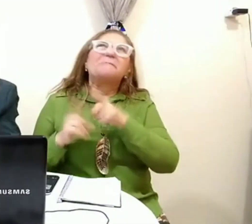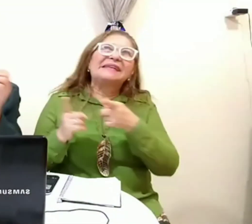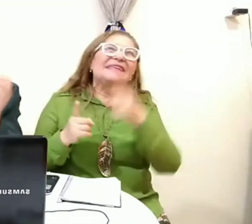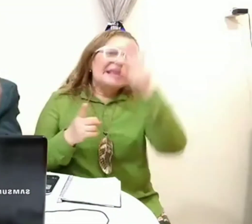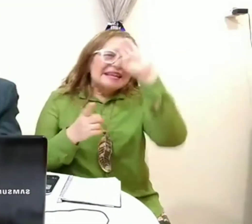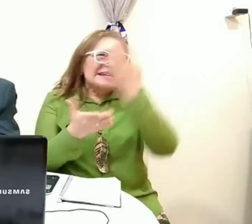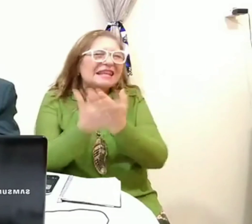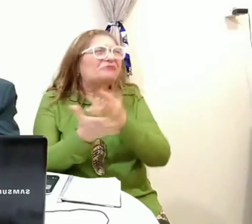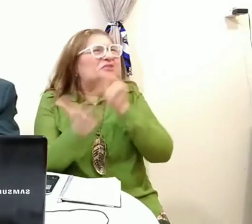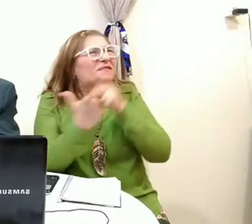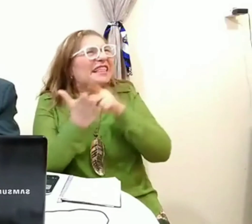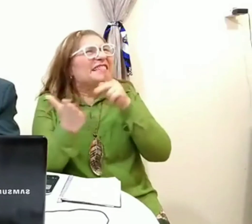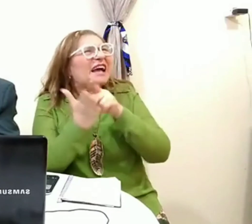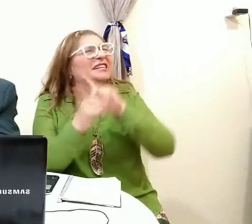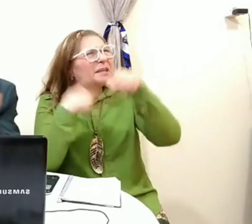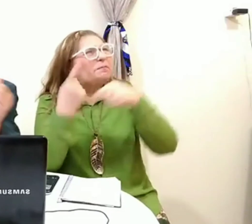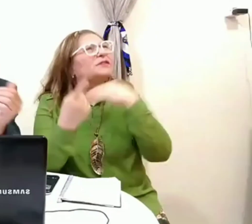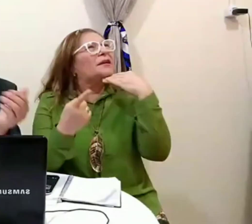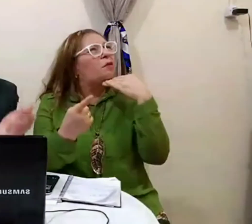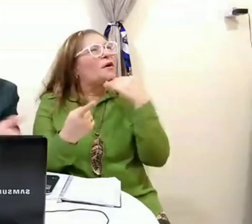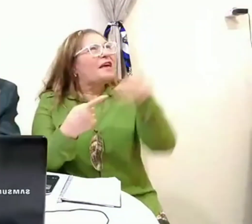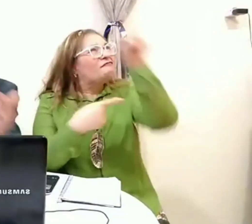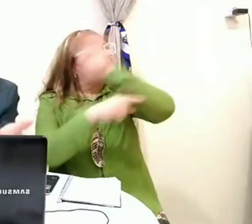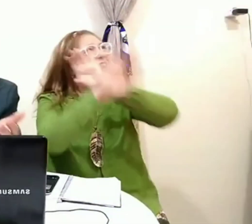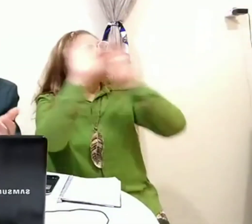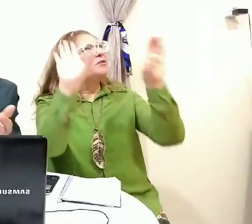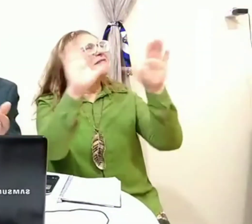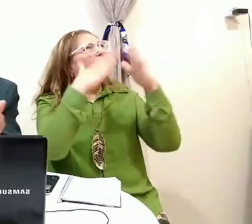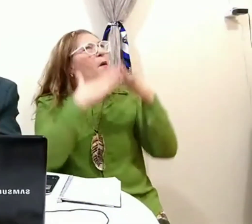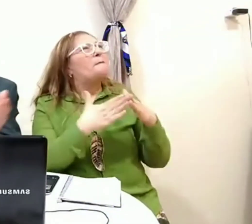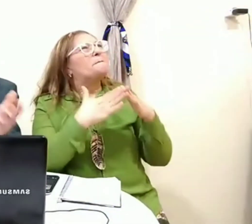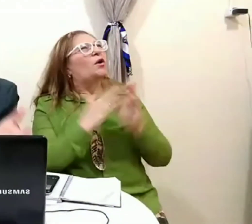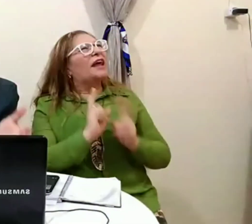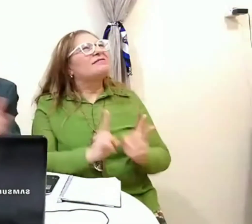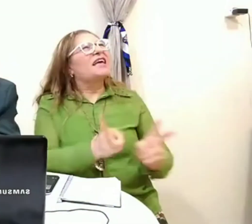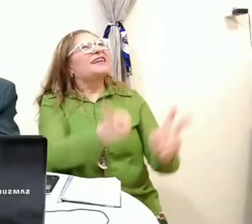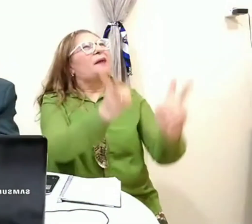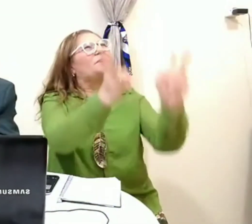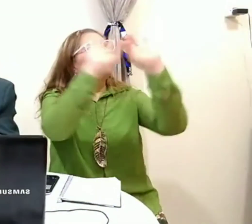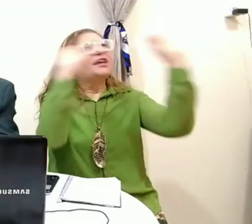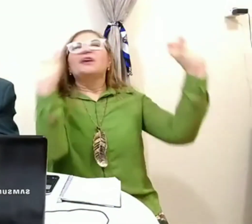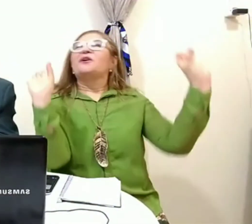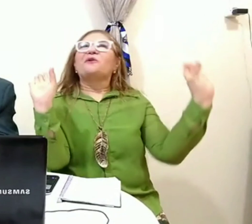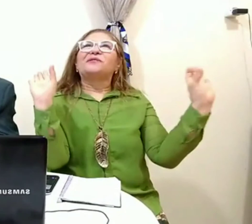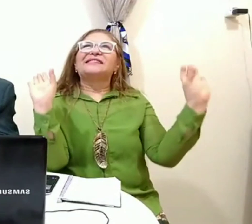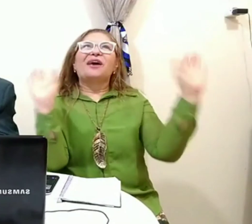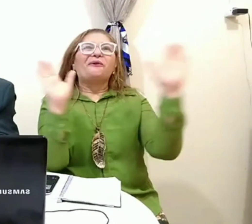Se você não tem um comportamento bom, você vai ser transformado e vai receber a vida eterna,